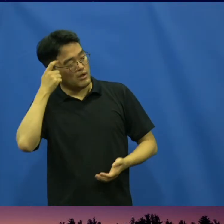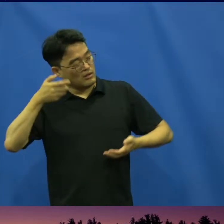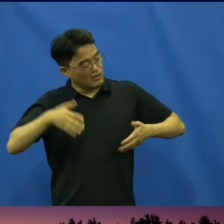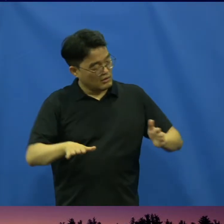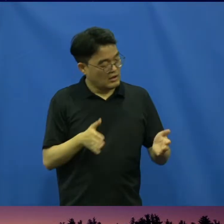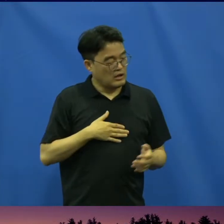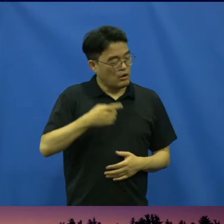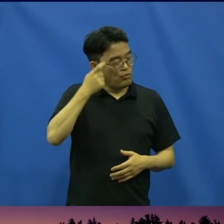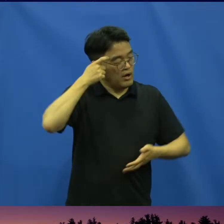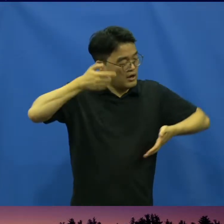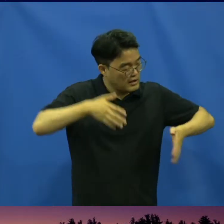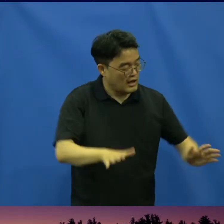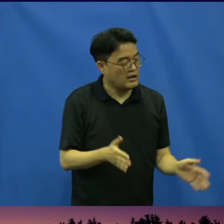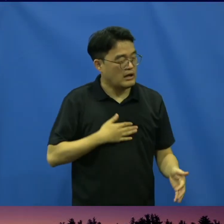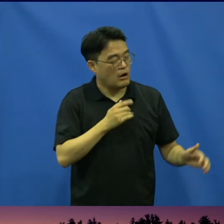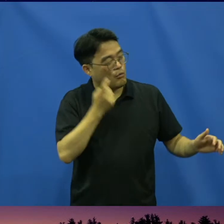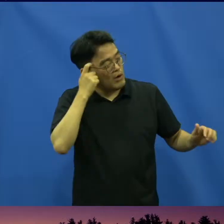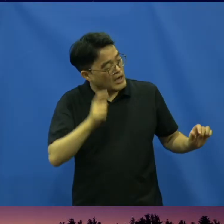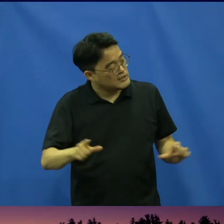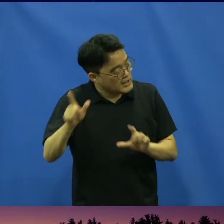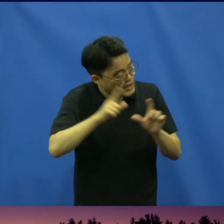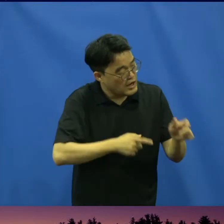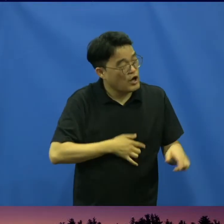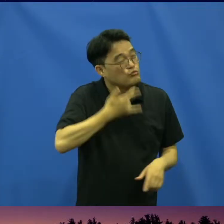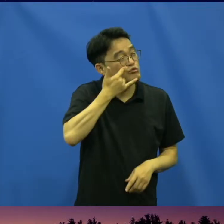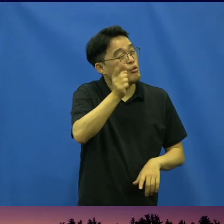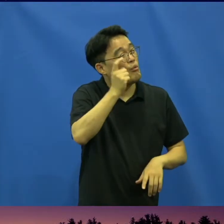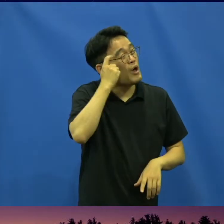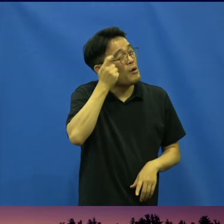왜 나를 낳았네? 막 부모 욕하고 말이죠.